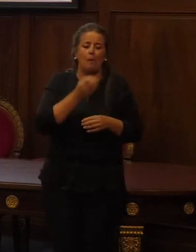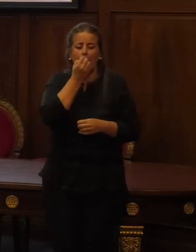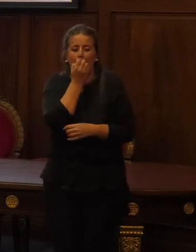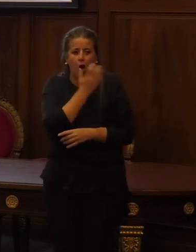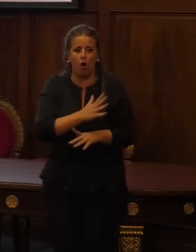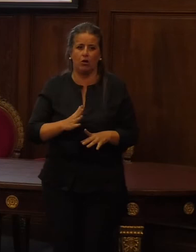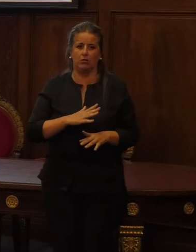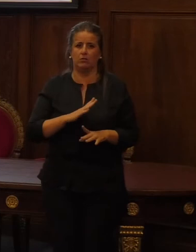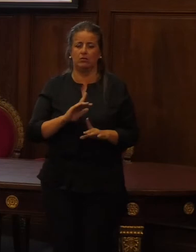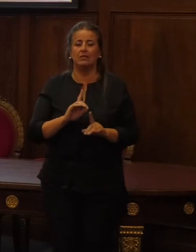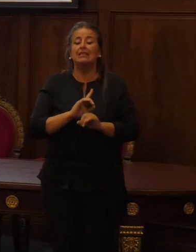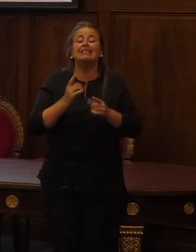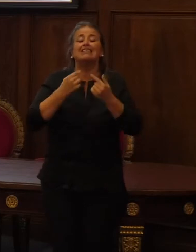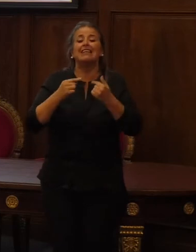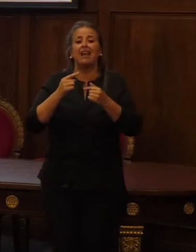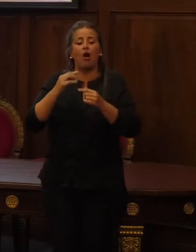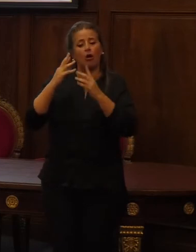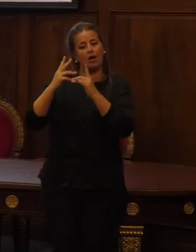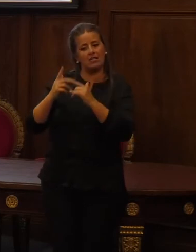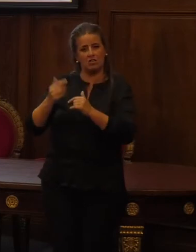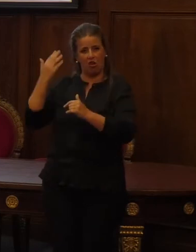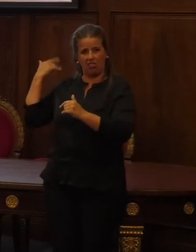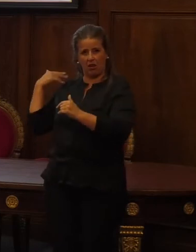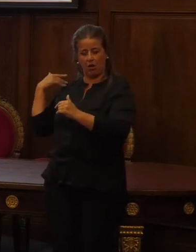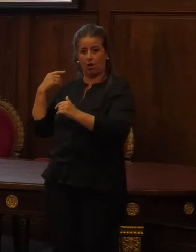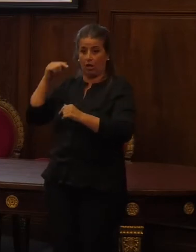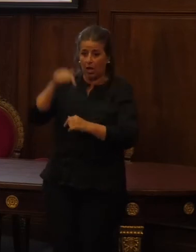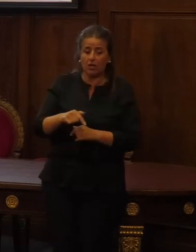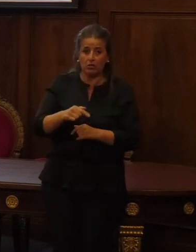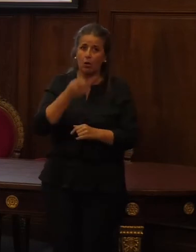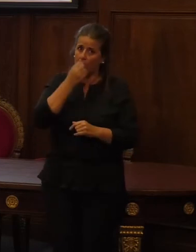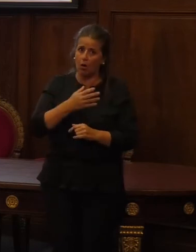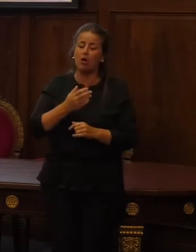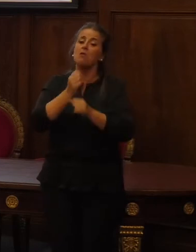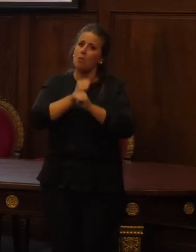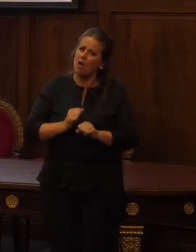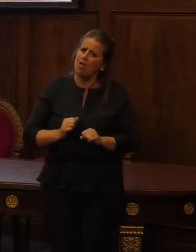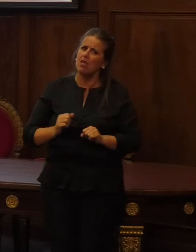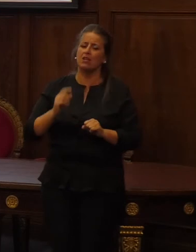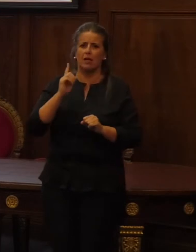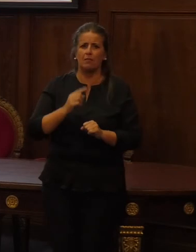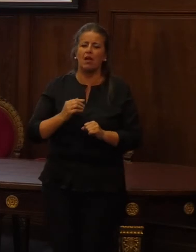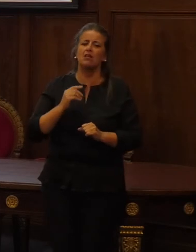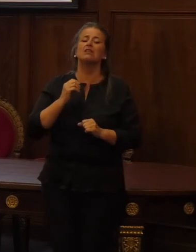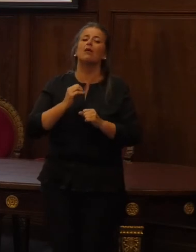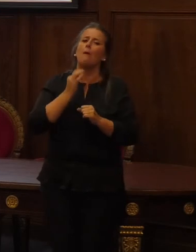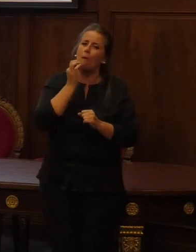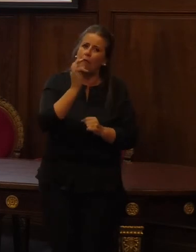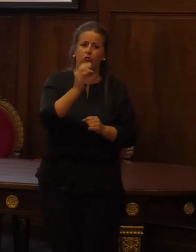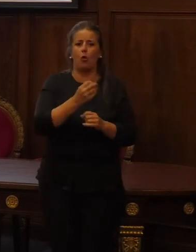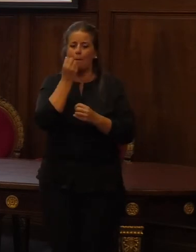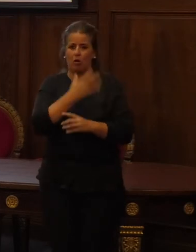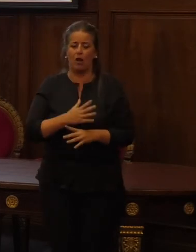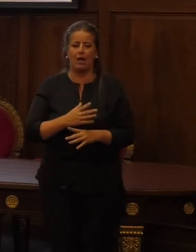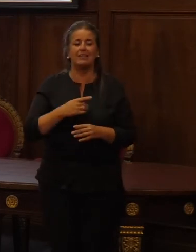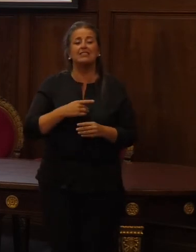dudas, a la situación de la organización anterior y esto fue mejor y esto puede ser mejor aún. Será